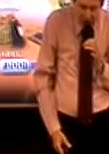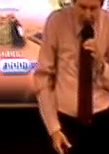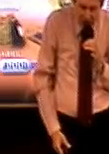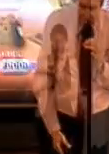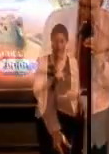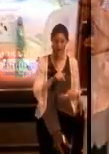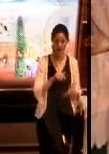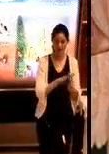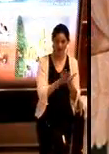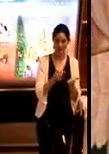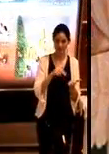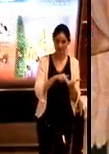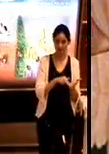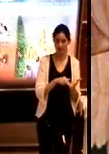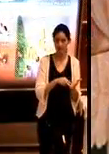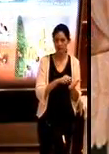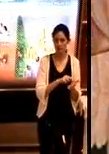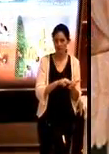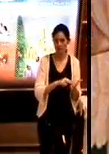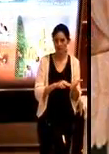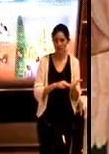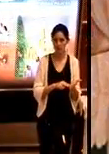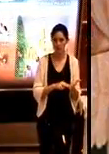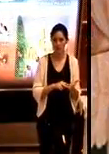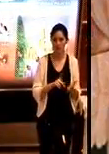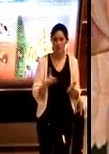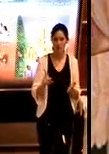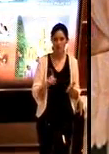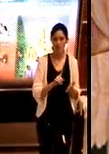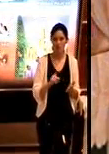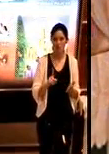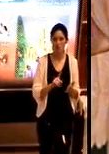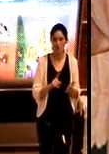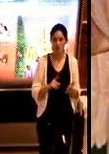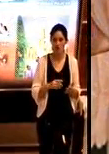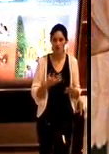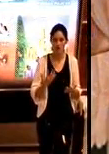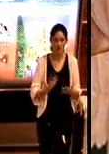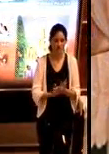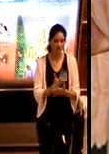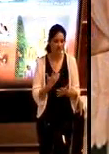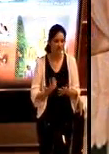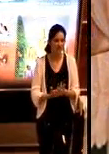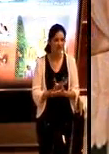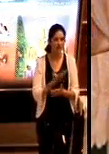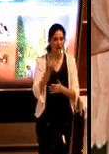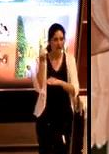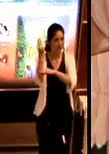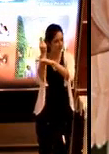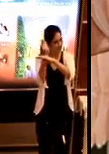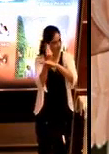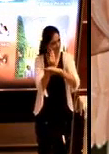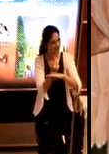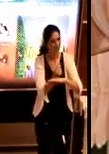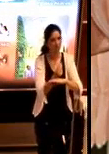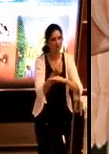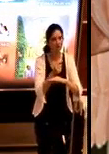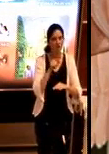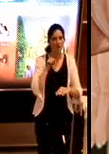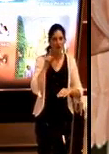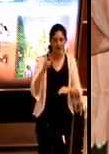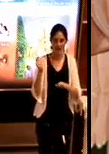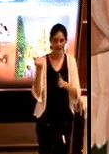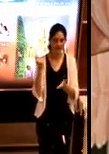4:30, y no contristéis al Espíritu Santo de Dios, con el cual fuiste sellado para el